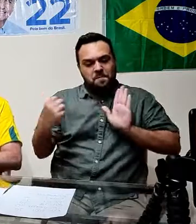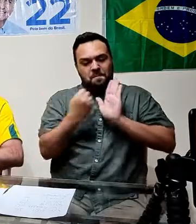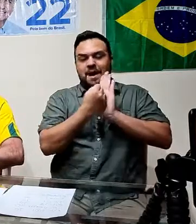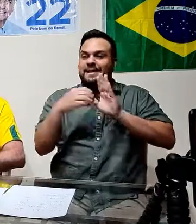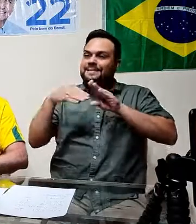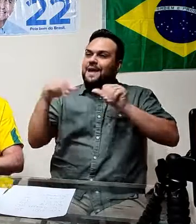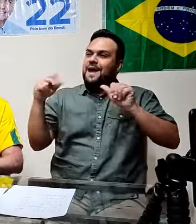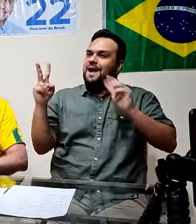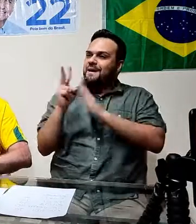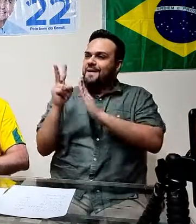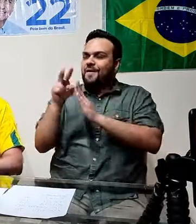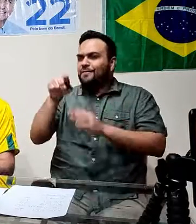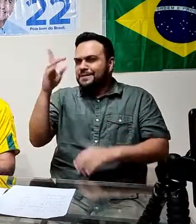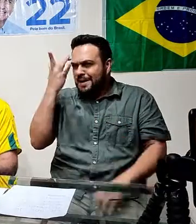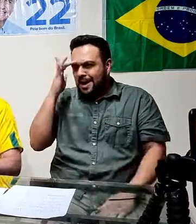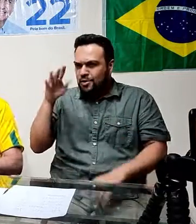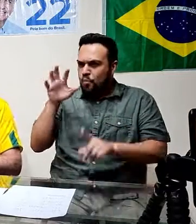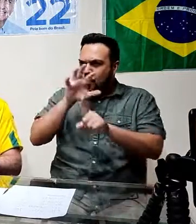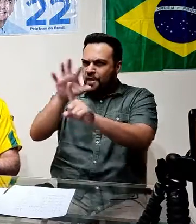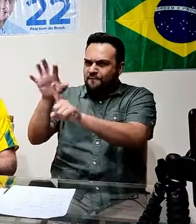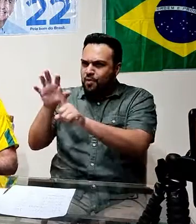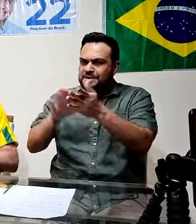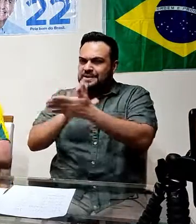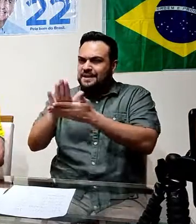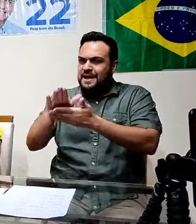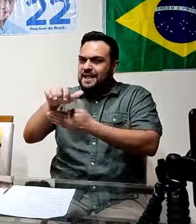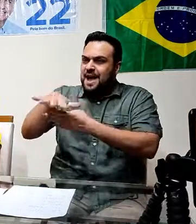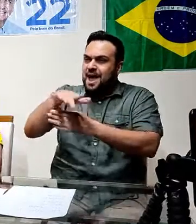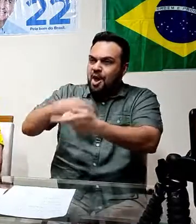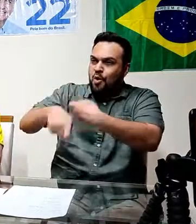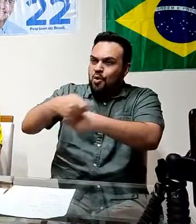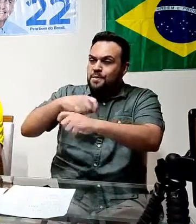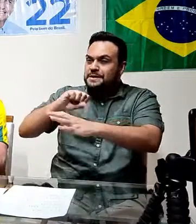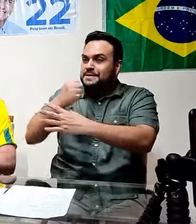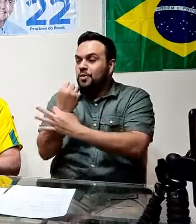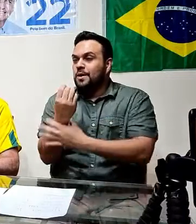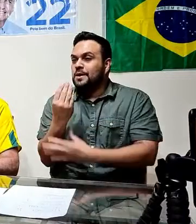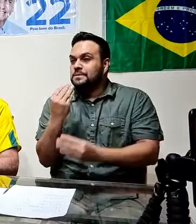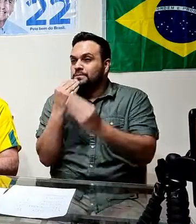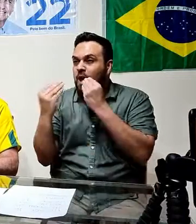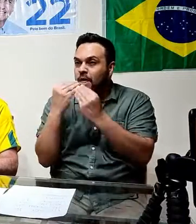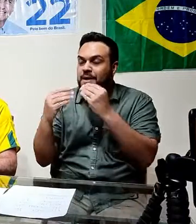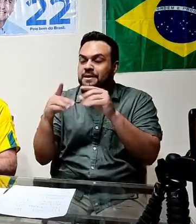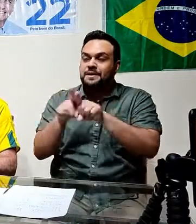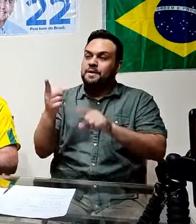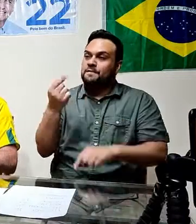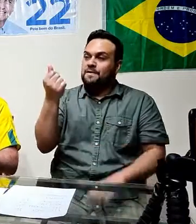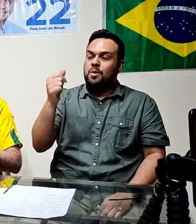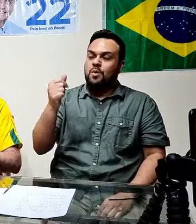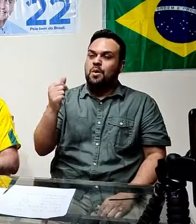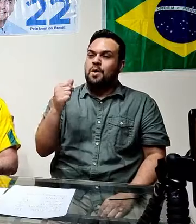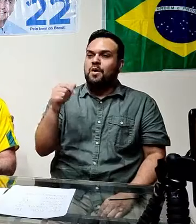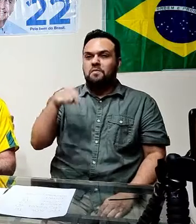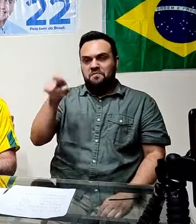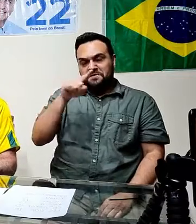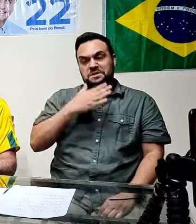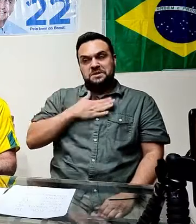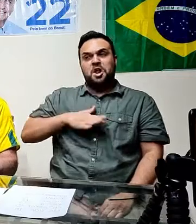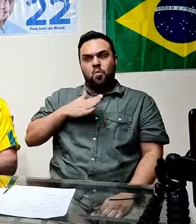que isso não vai influenciar nada na nossa economia, na segurança alimentar, no preço do alimento aqui dentro, fique